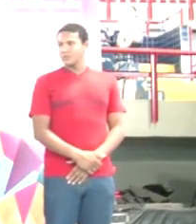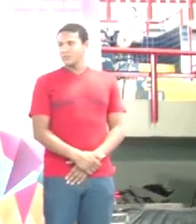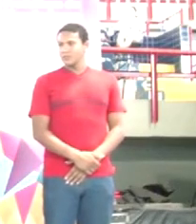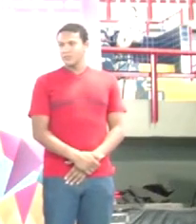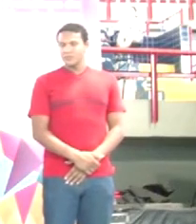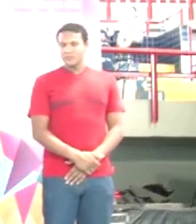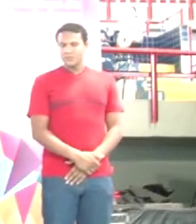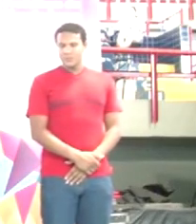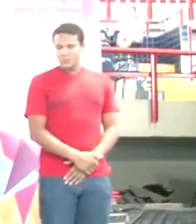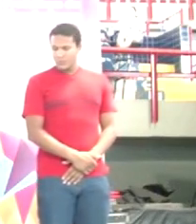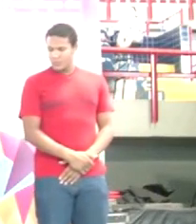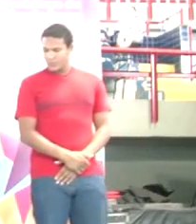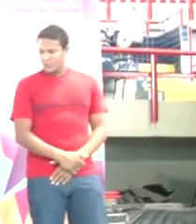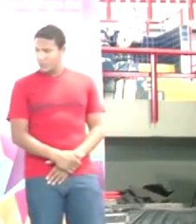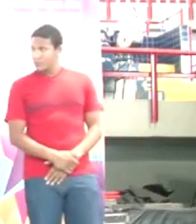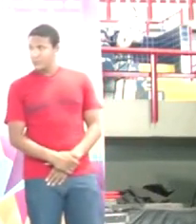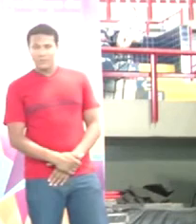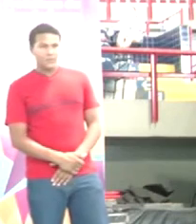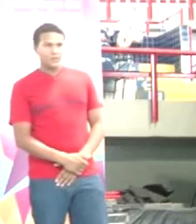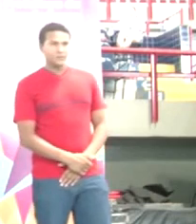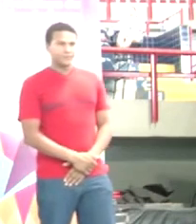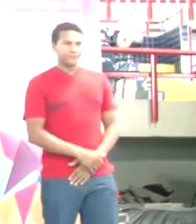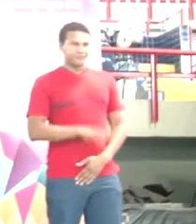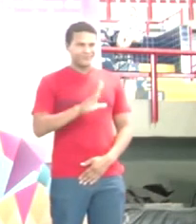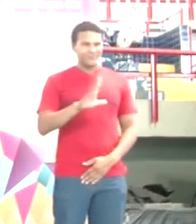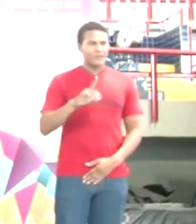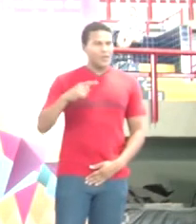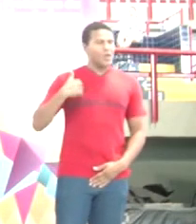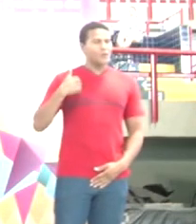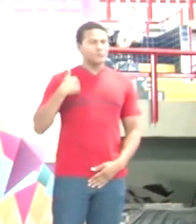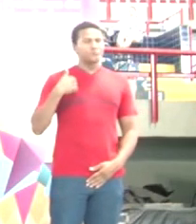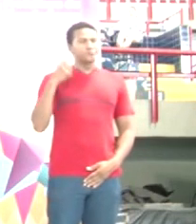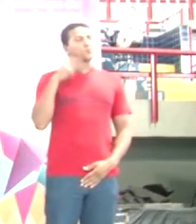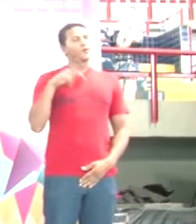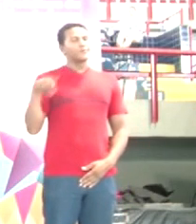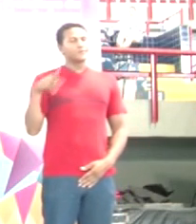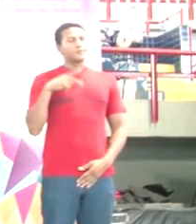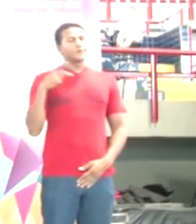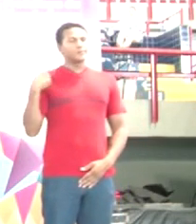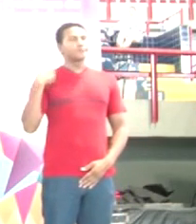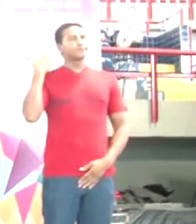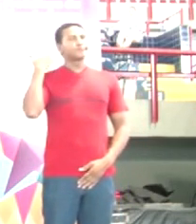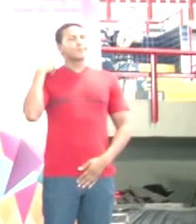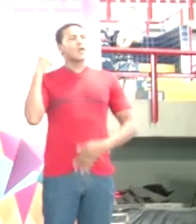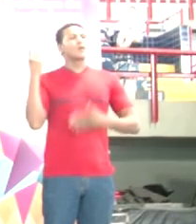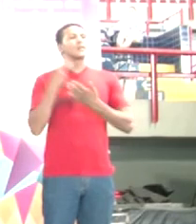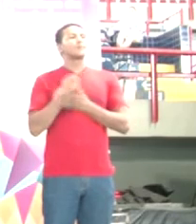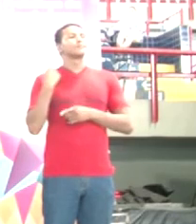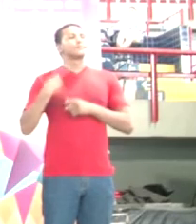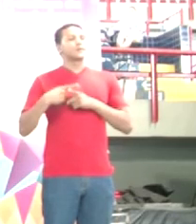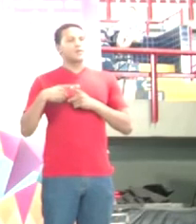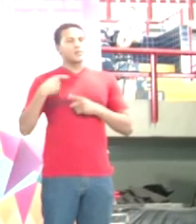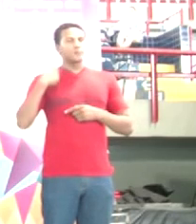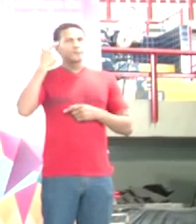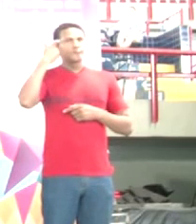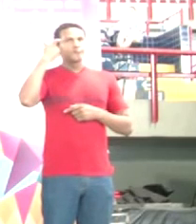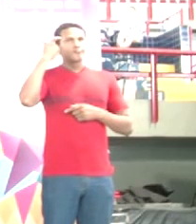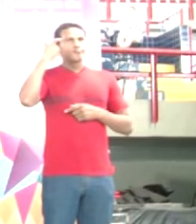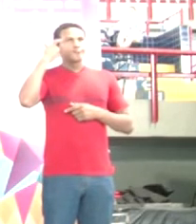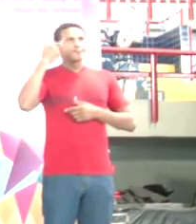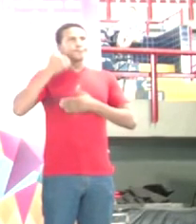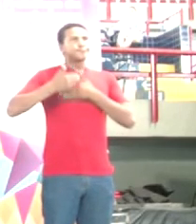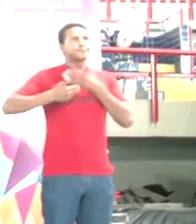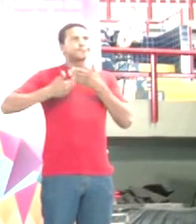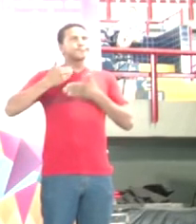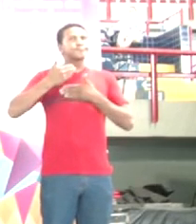Bebezinho, um dos pontos que me fez ser professor, também é a capacidade de desenvolver conhecimento. Então, muitas